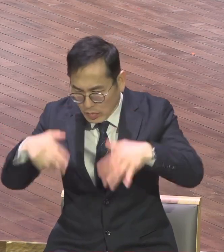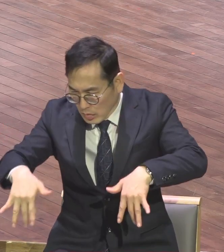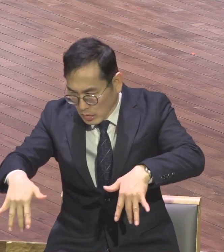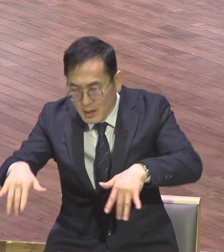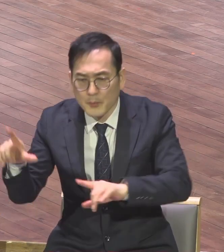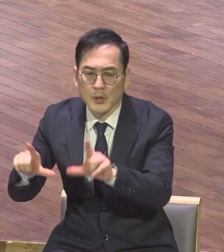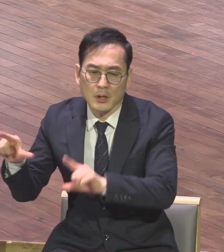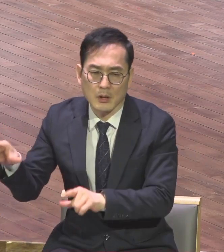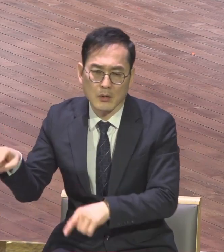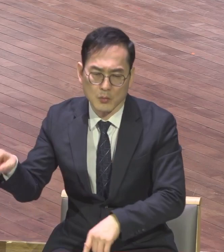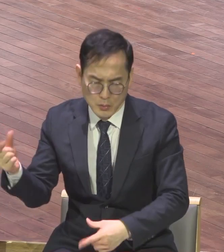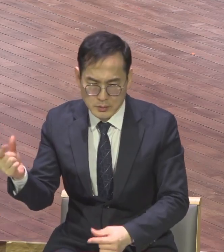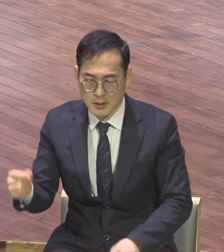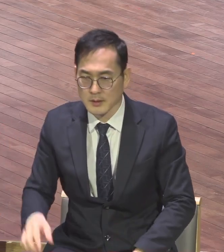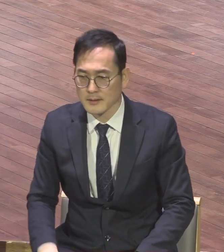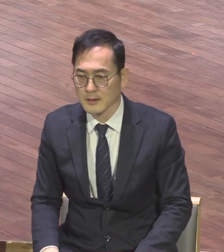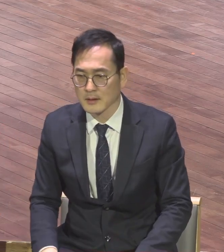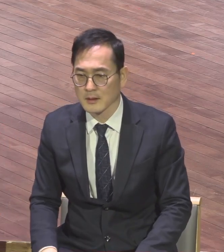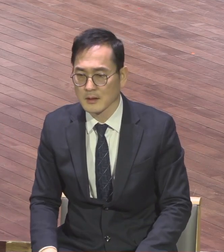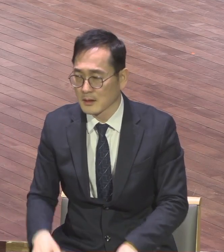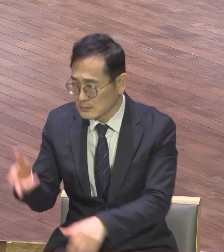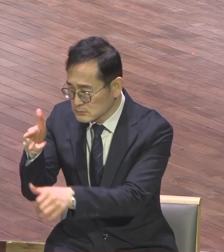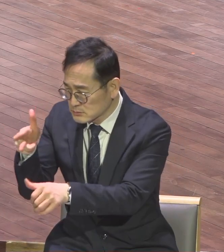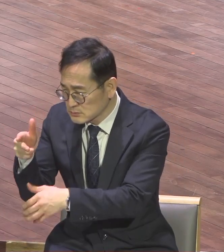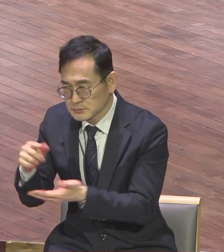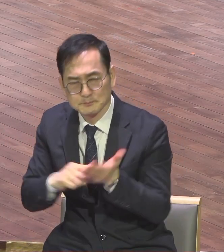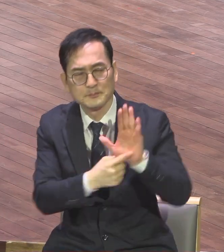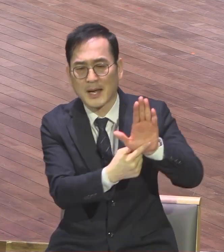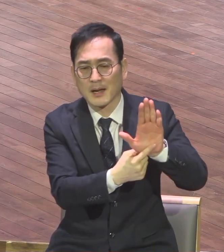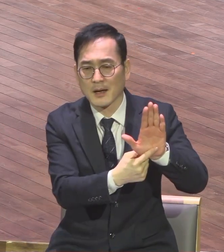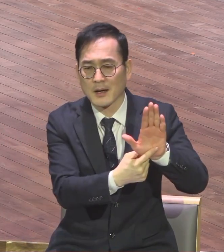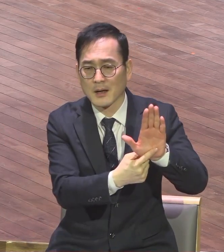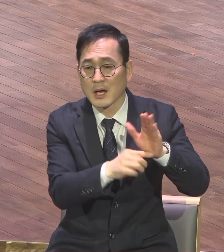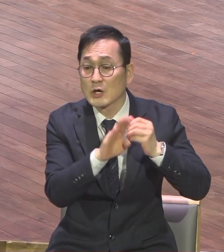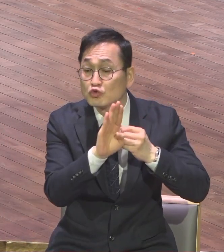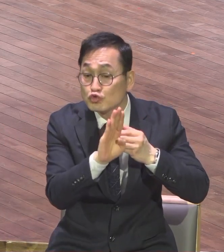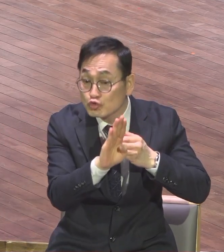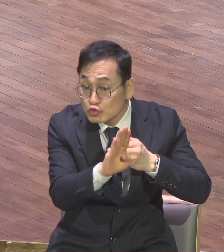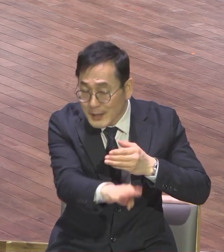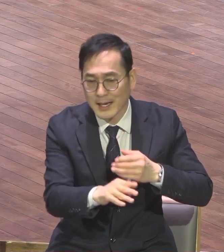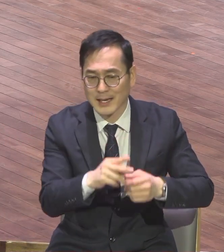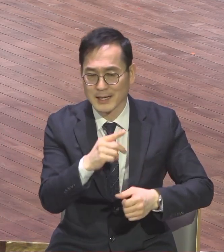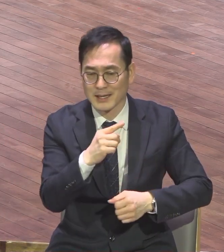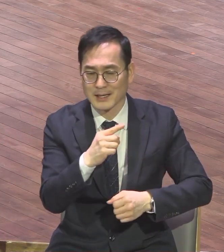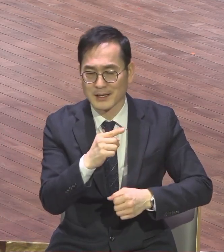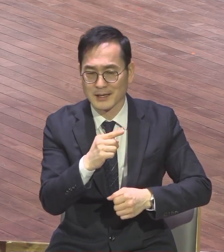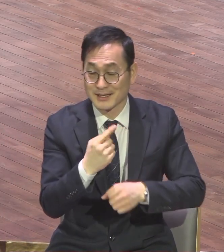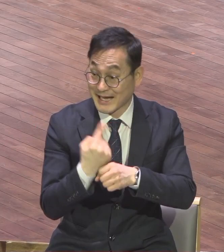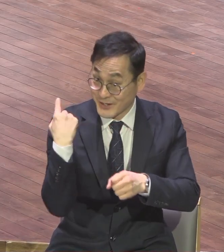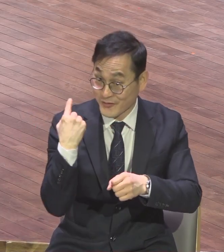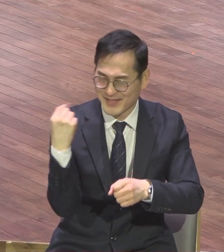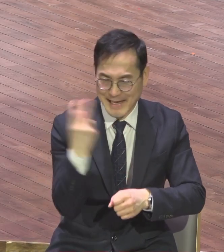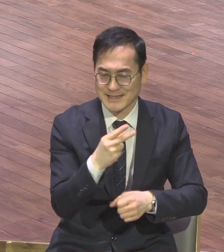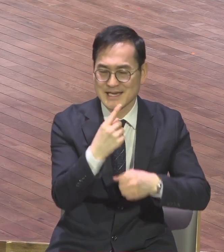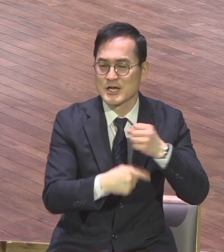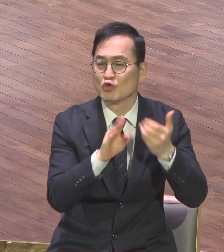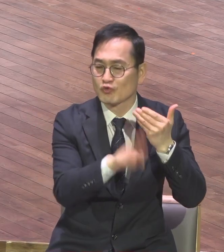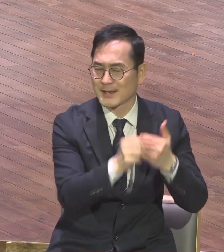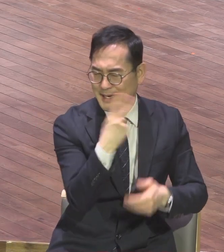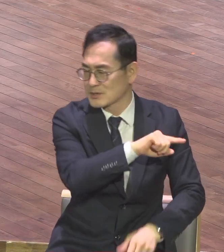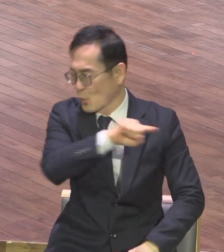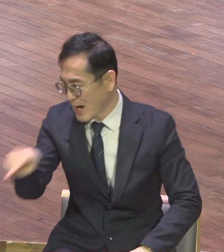그 실태를 보고하고 세상에 알렸으니 1년이 지난 2022년 좀 나아졌을 거라고 생각하고 다시 방문을 했는데 어떻게